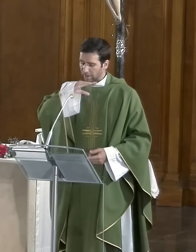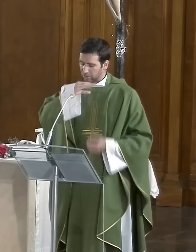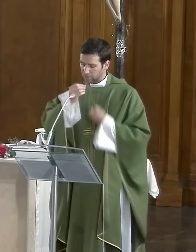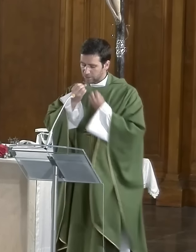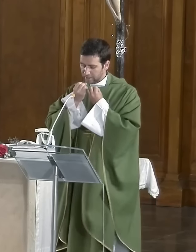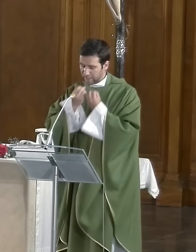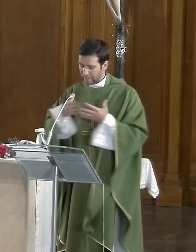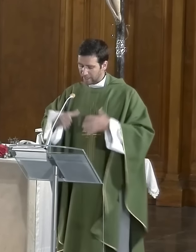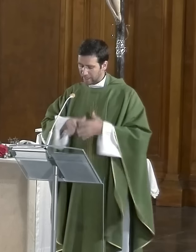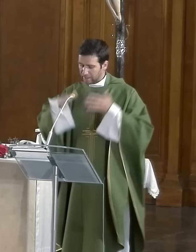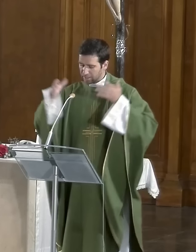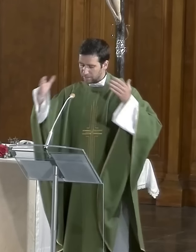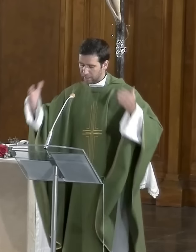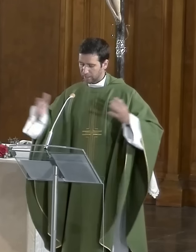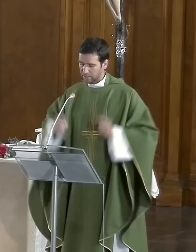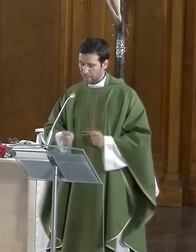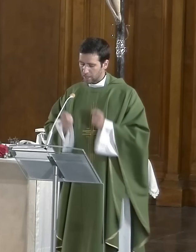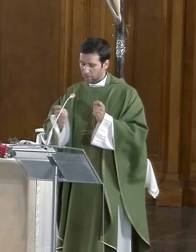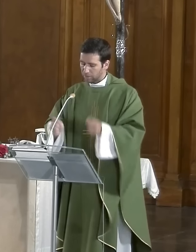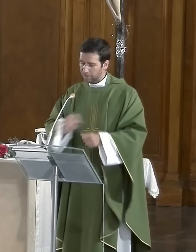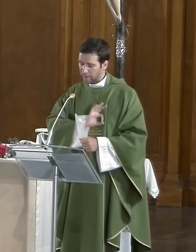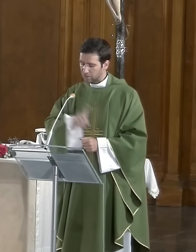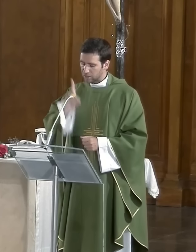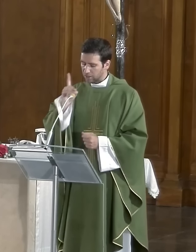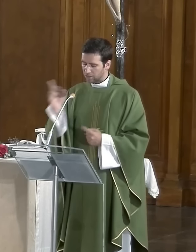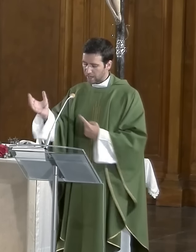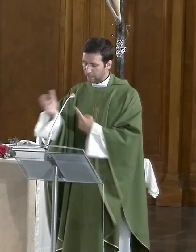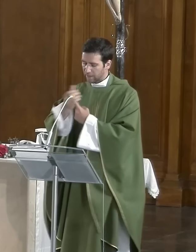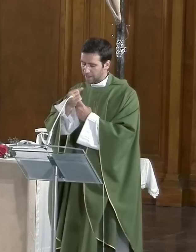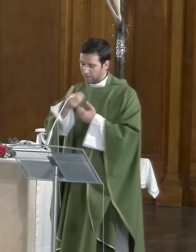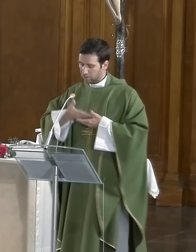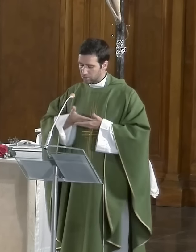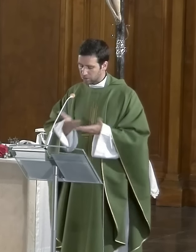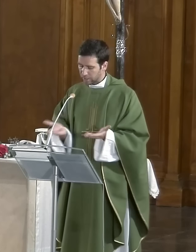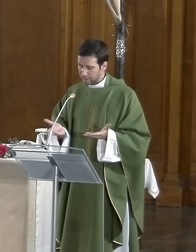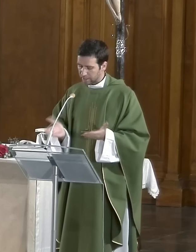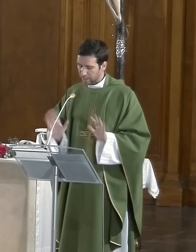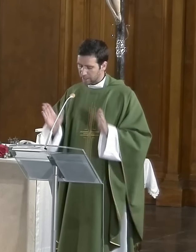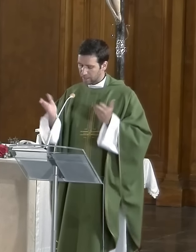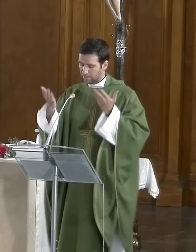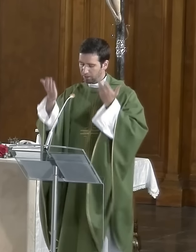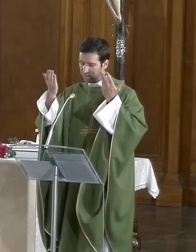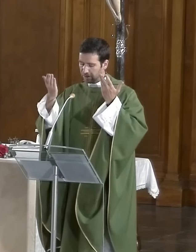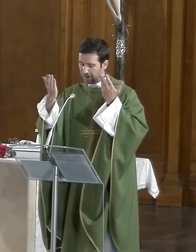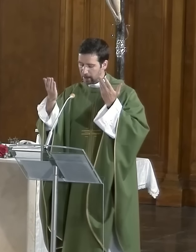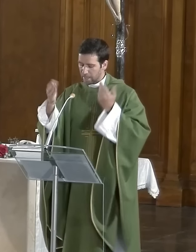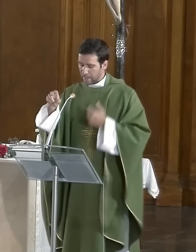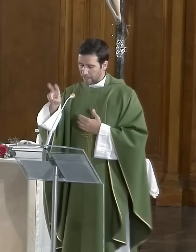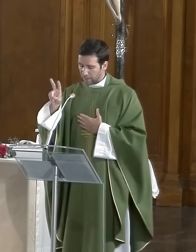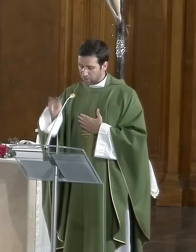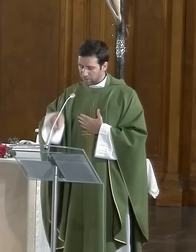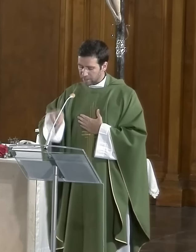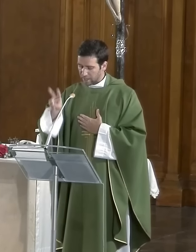Colmados de tan grandes bienes, concédenos, Señor, alcanzar los dones de la salvación y no cesar